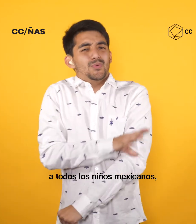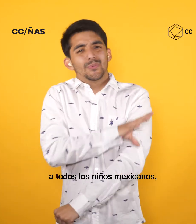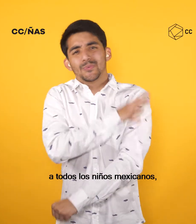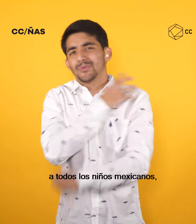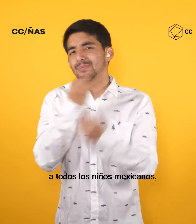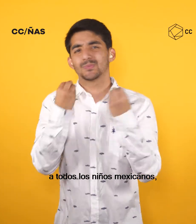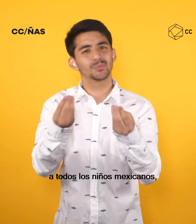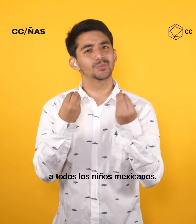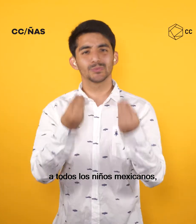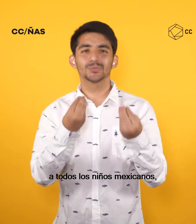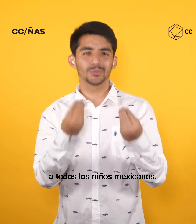los niños mexicanos.